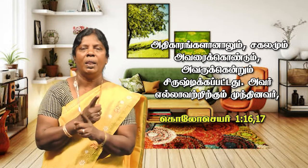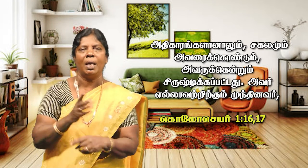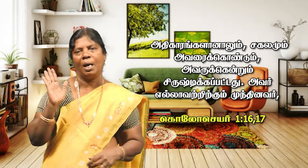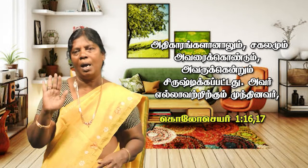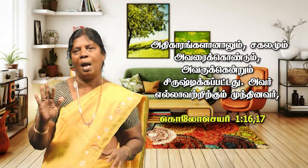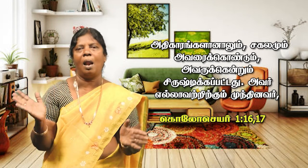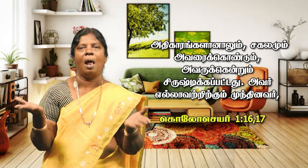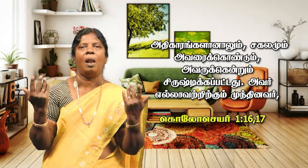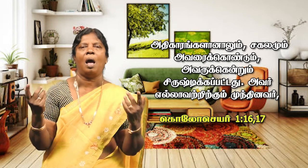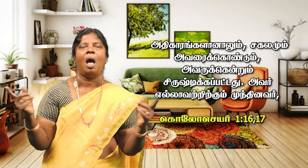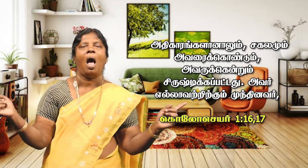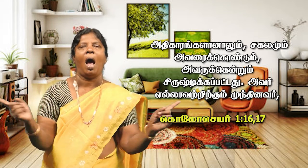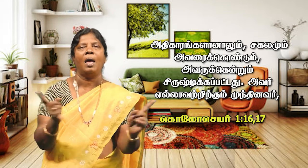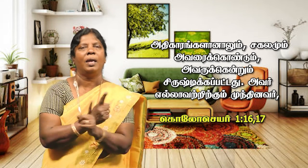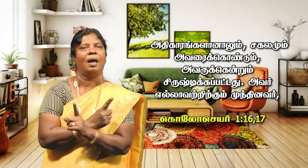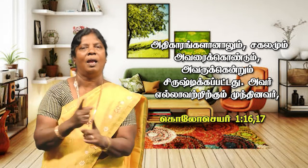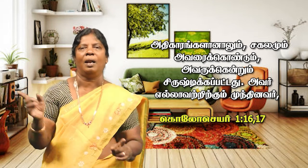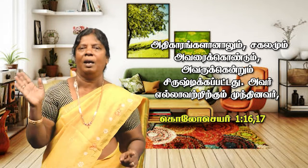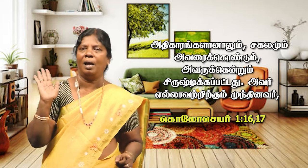துரைத்தனங்களானாலும்